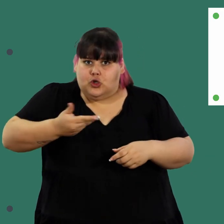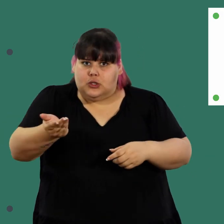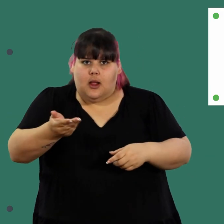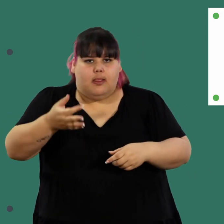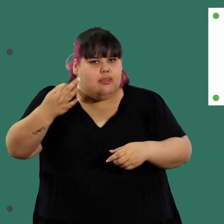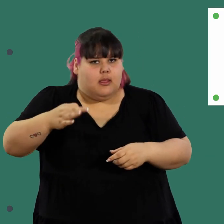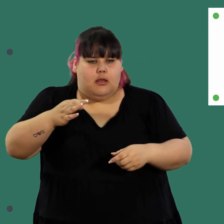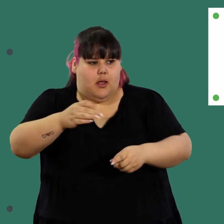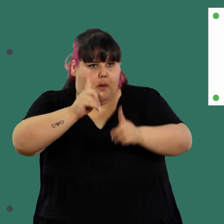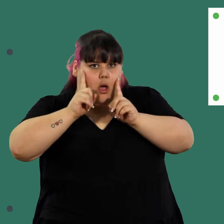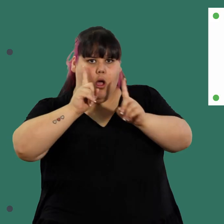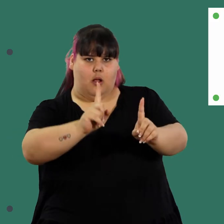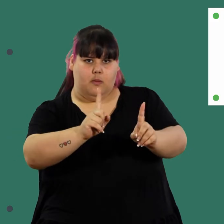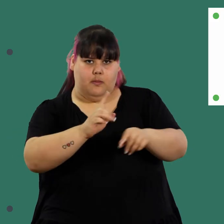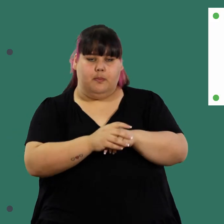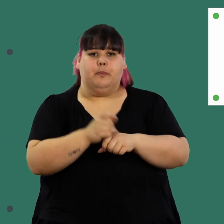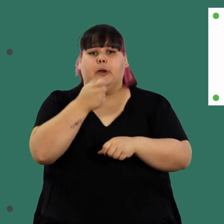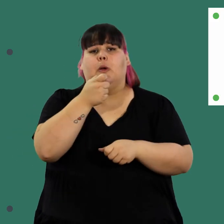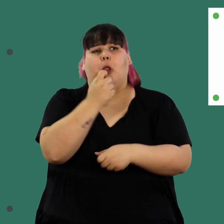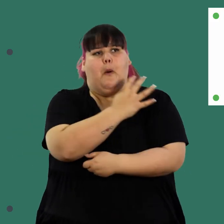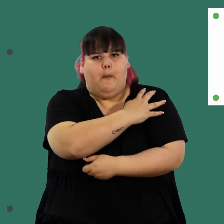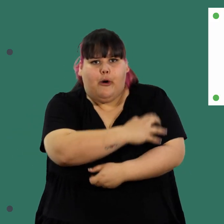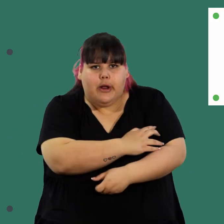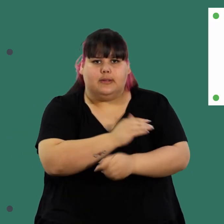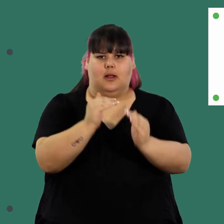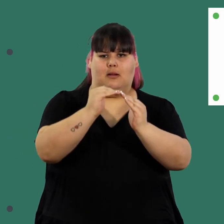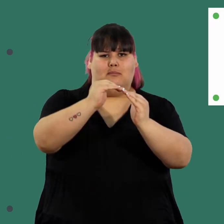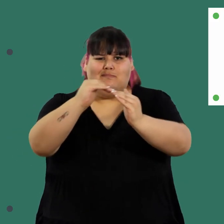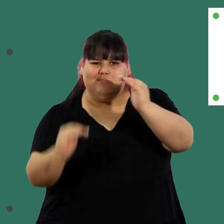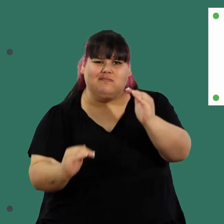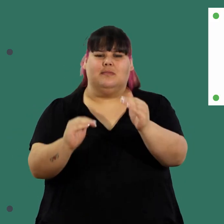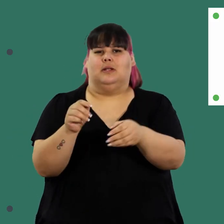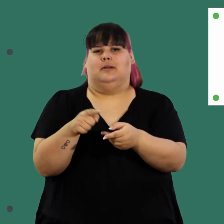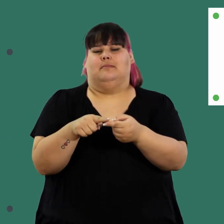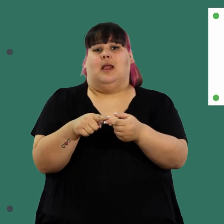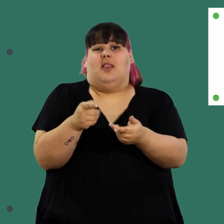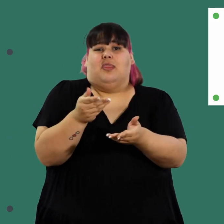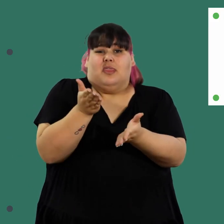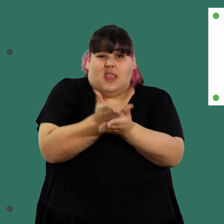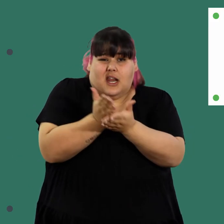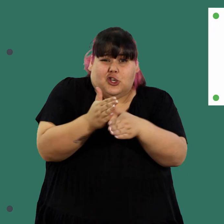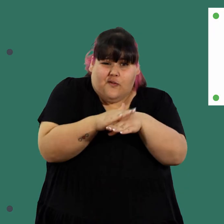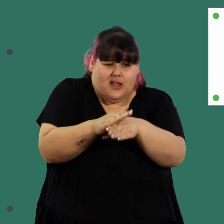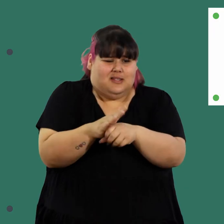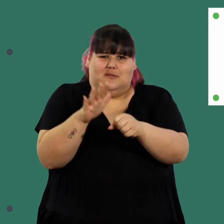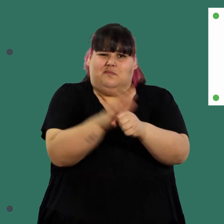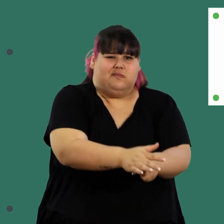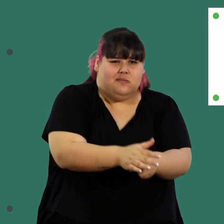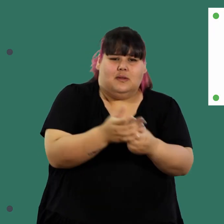sociedades pobreza desigualdades vulneración de derechos básicos falta de